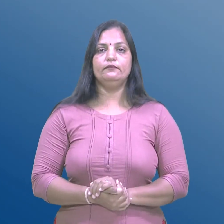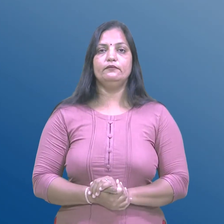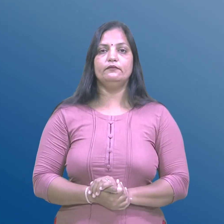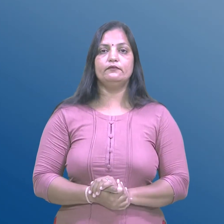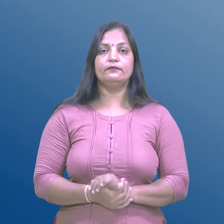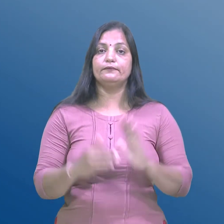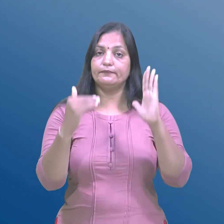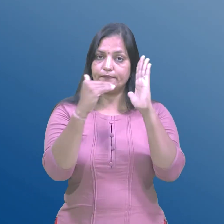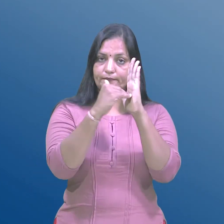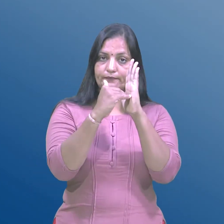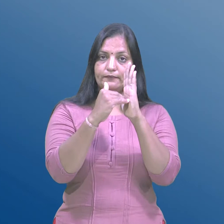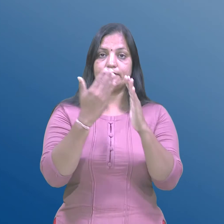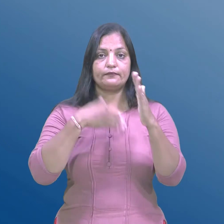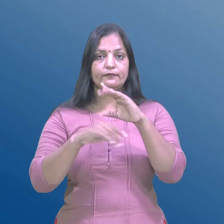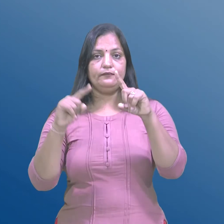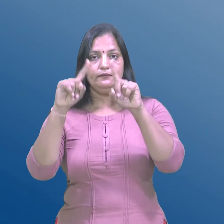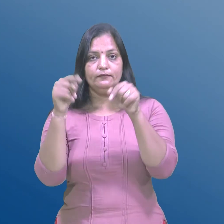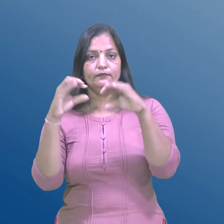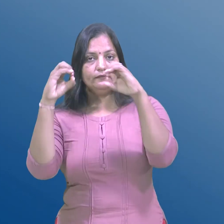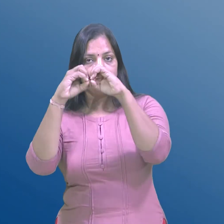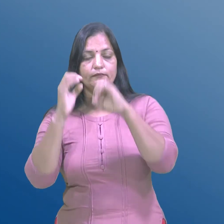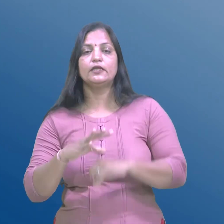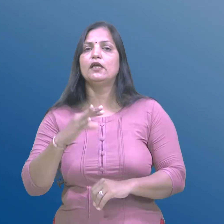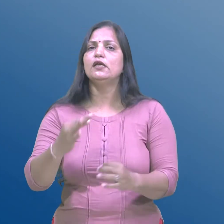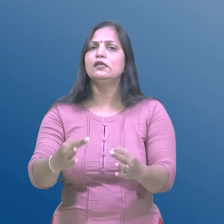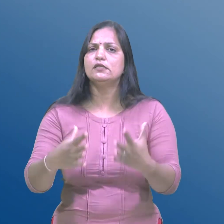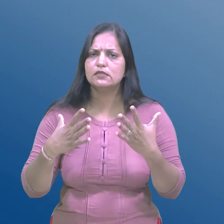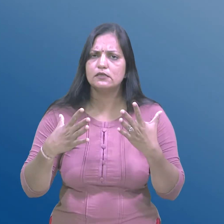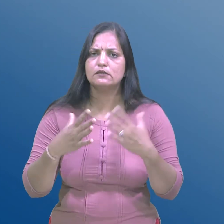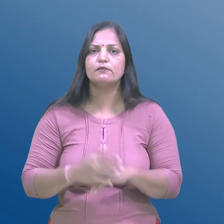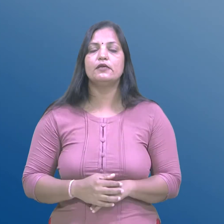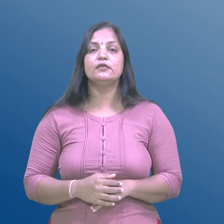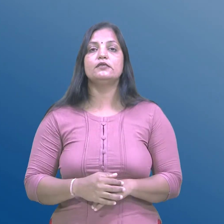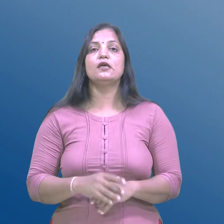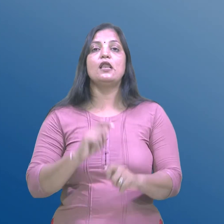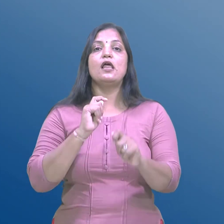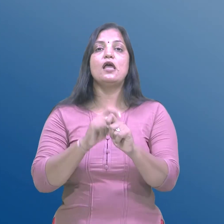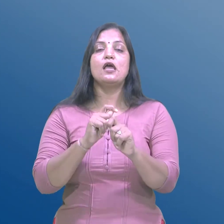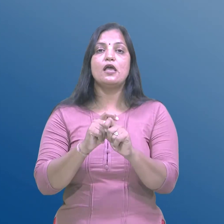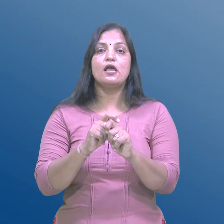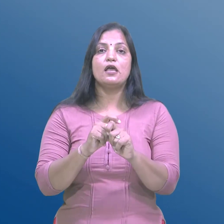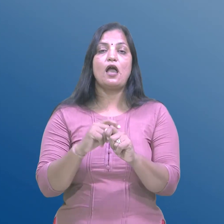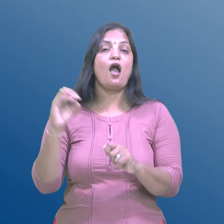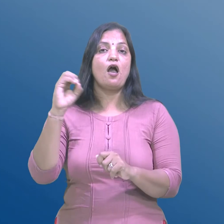ઝેડ બી ખાસ રોજગાર કચેરી એટલે કે સરકાર